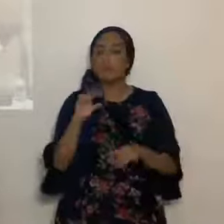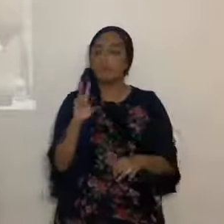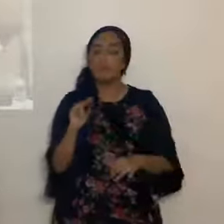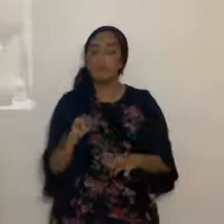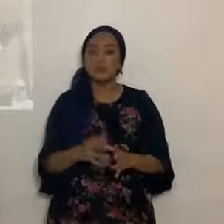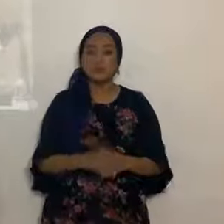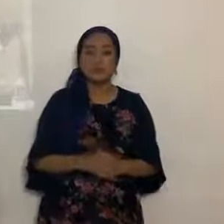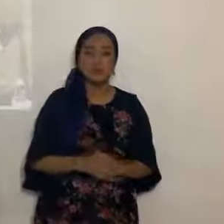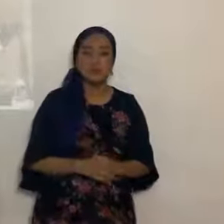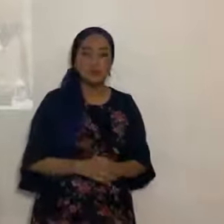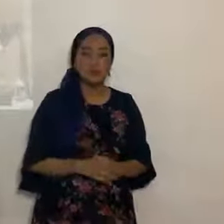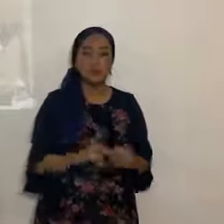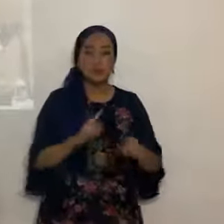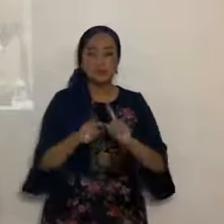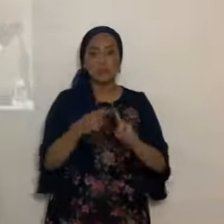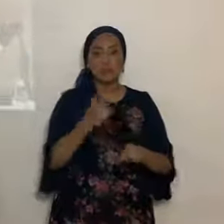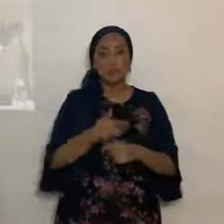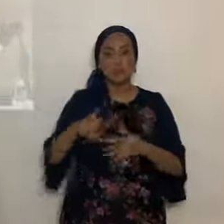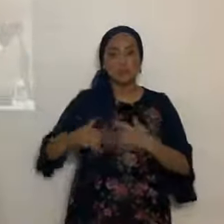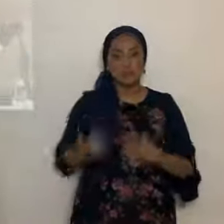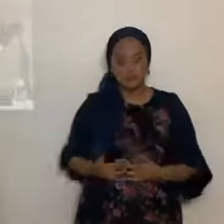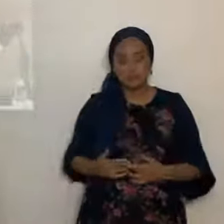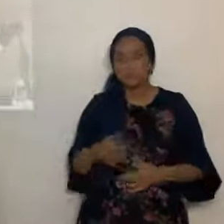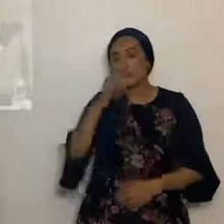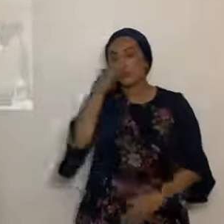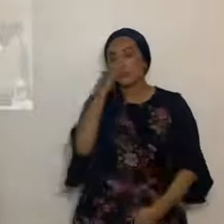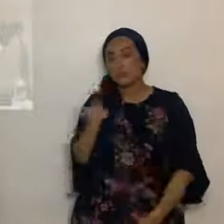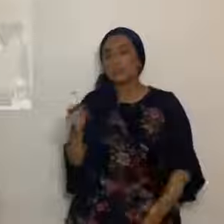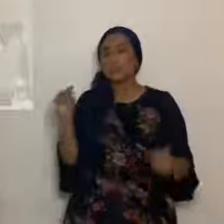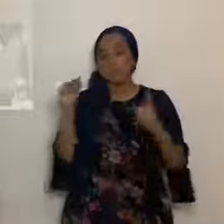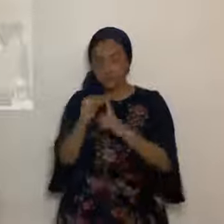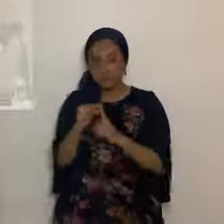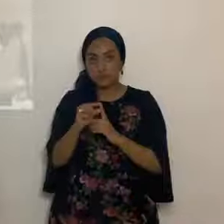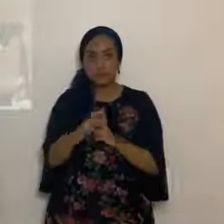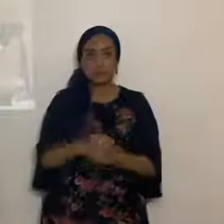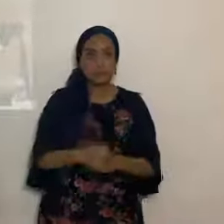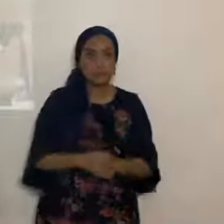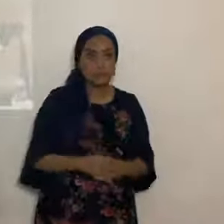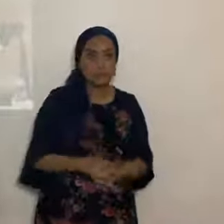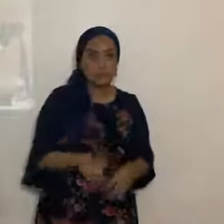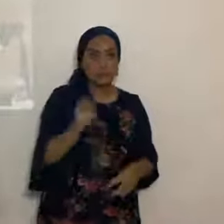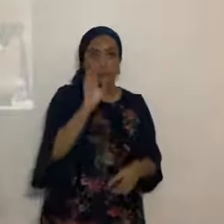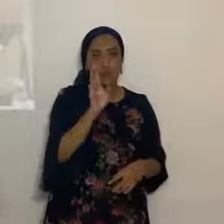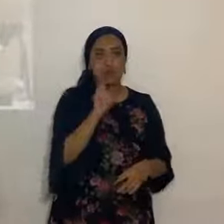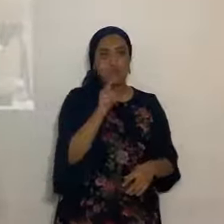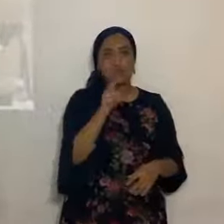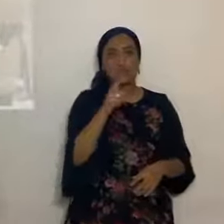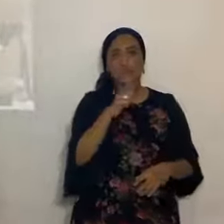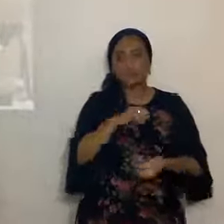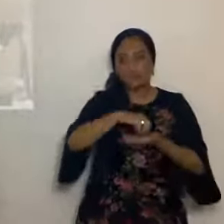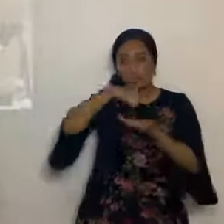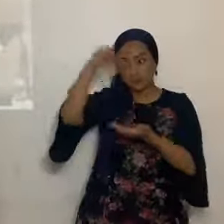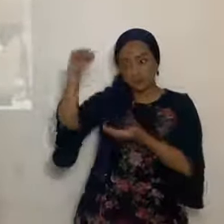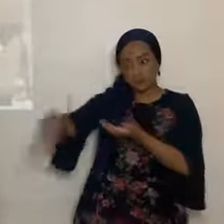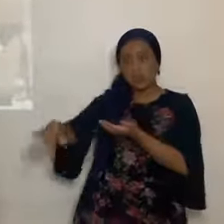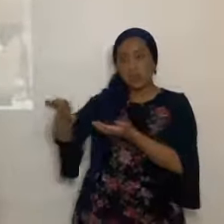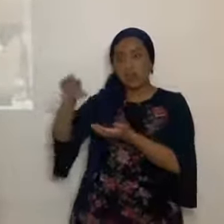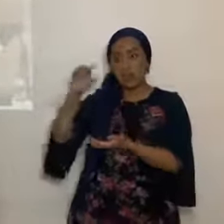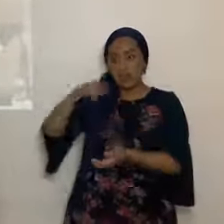ritual religioso, sino del corazón. En pocas palabras, o expulsas